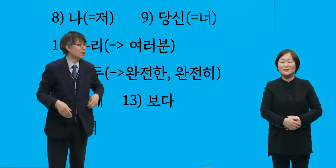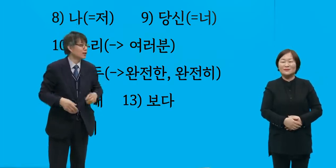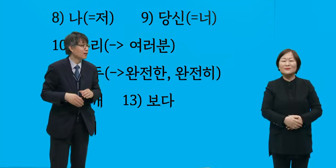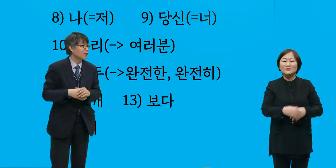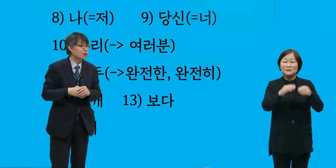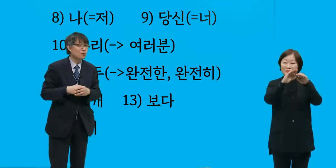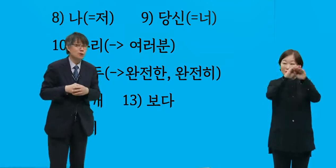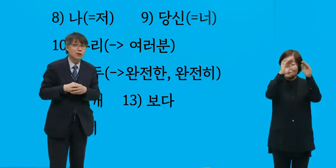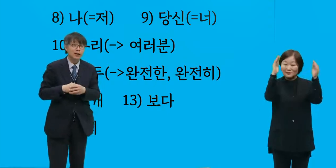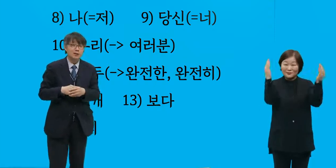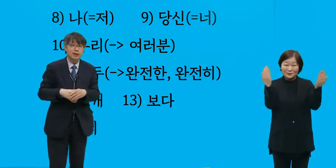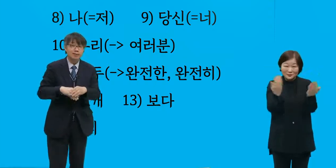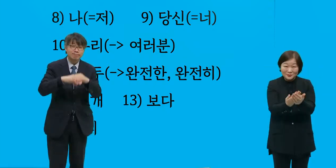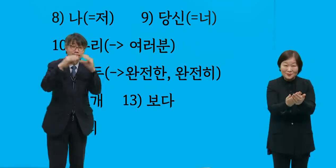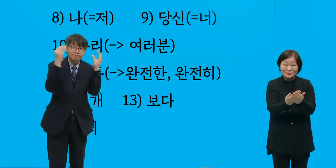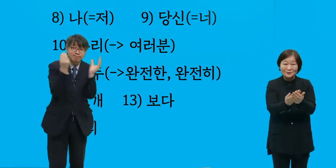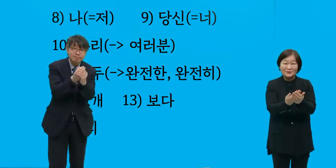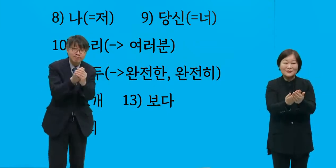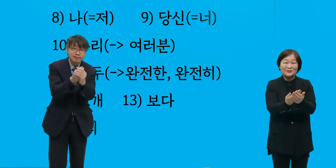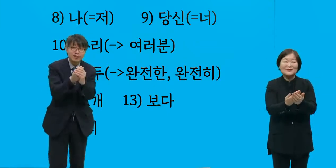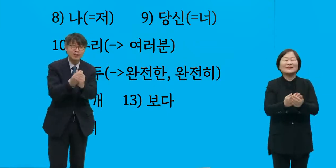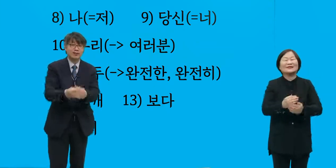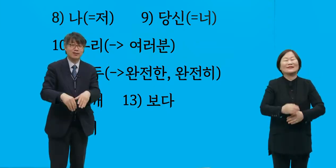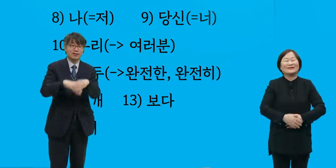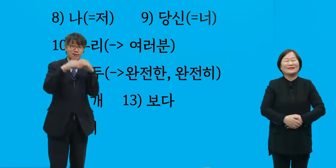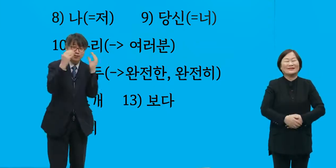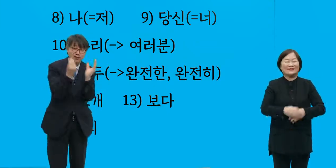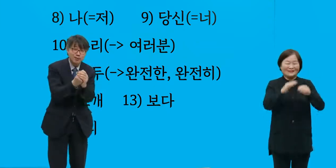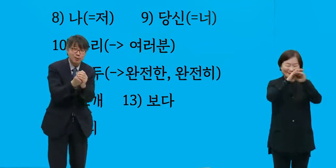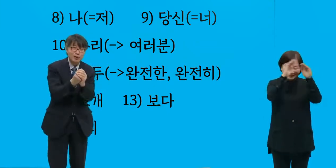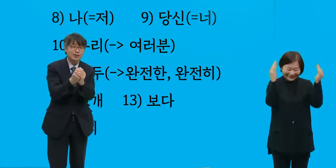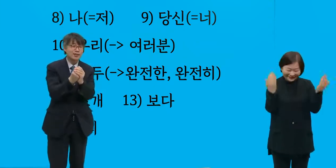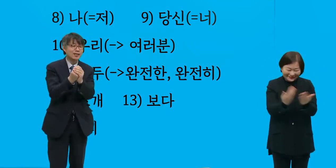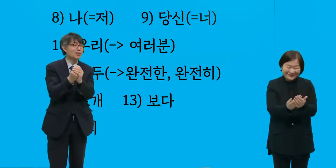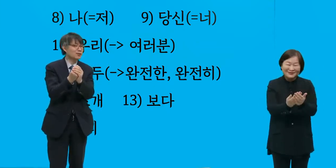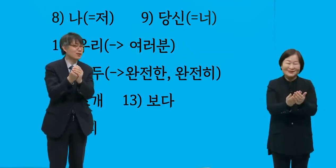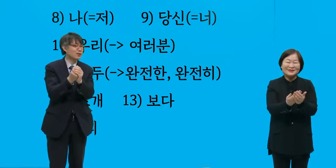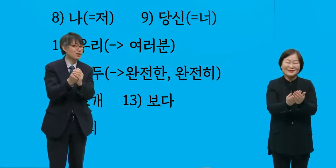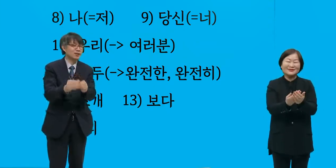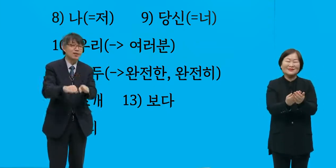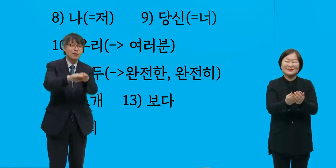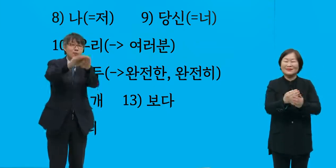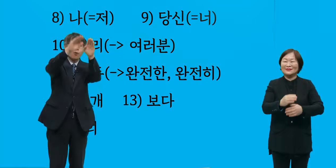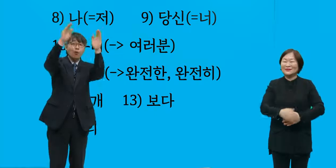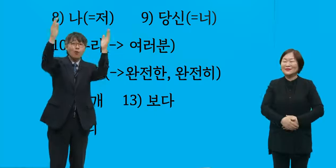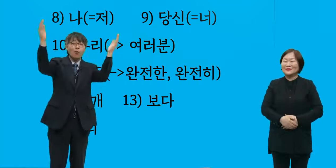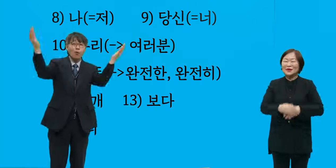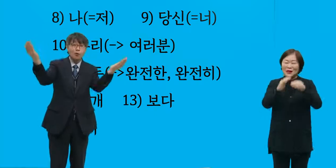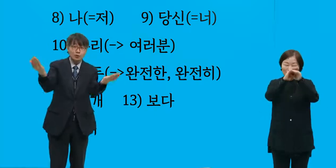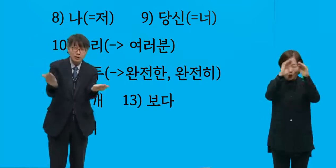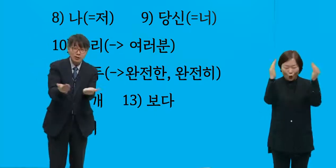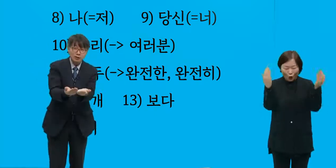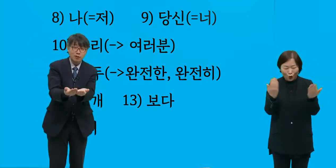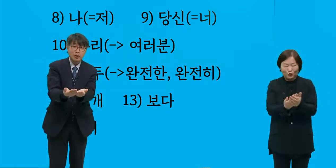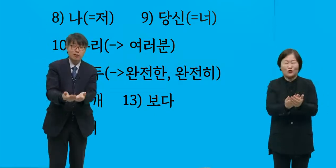되게 수어 통역할 때마다 이렇게 딱 착 모아지는 듯한 느낌이 들어요. 그래서 모두 이런 표현이라고